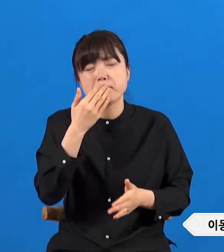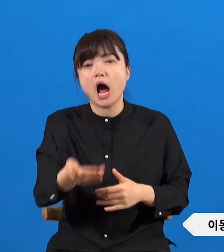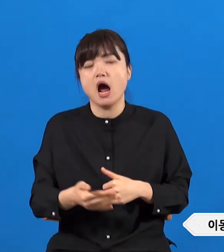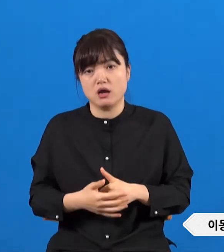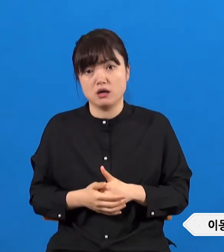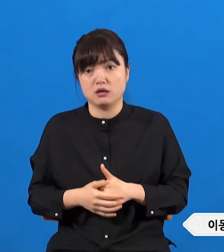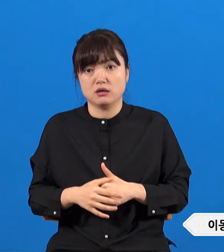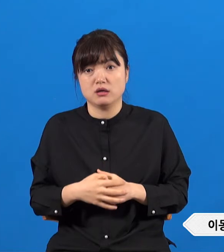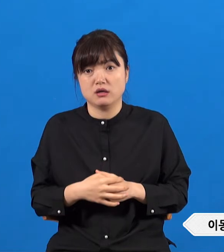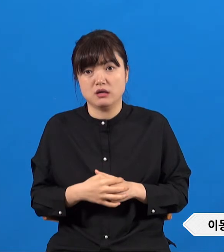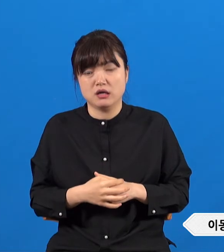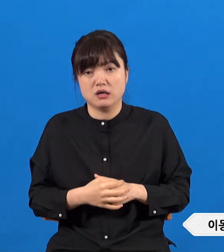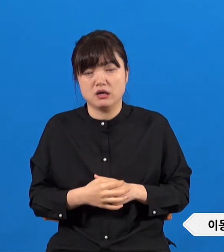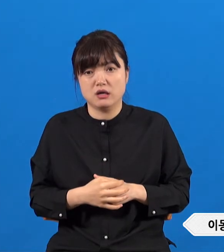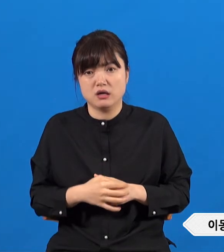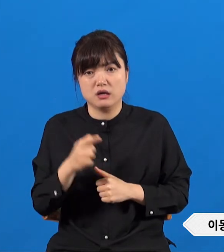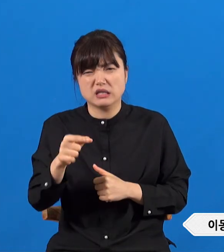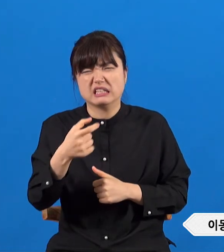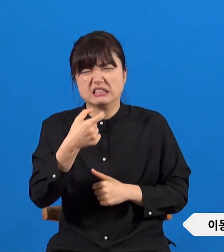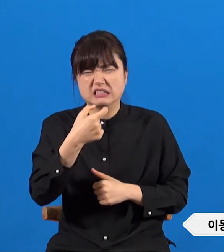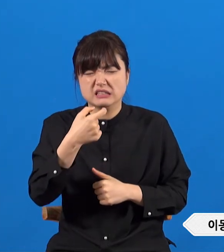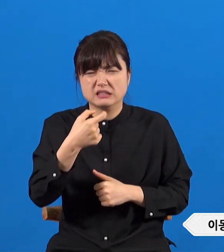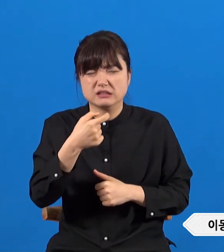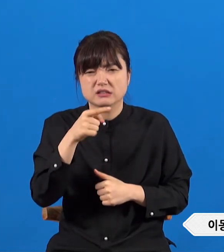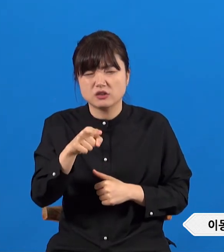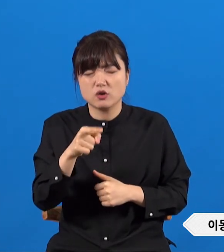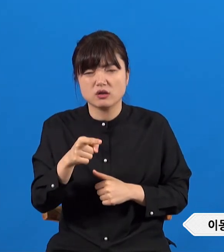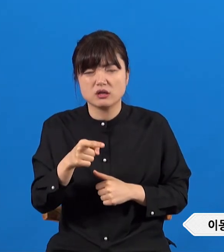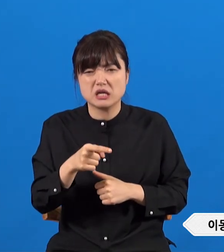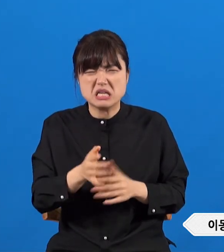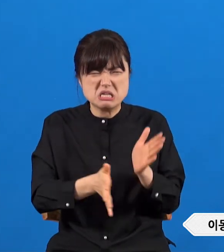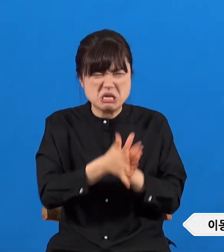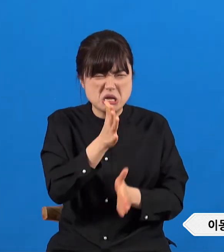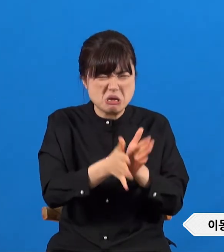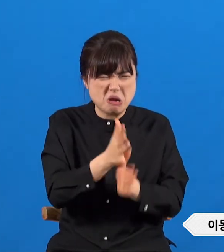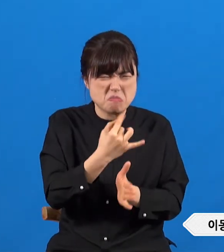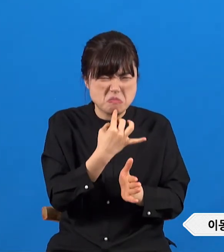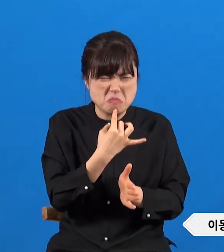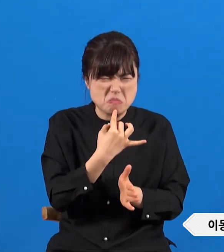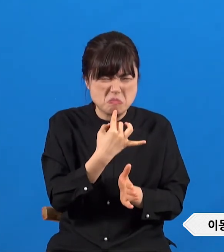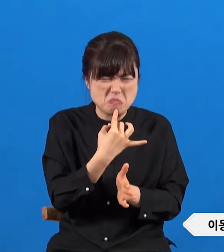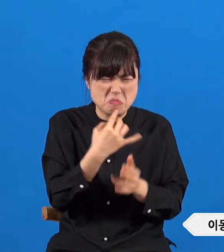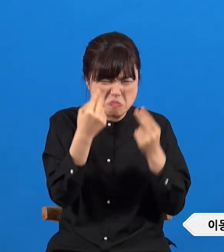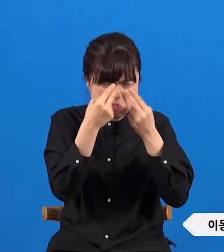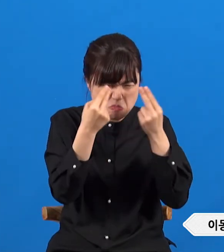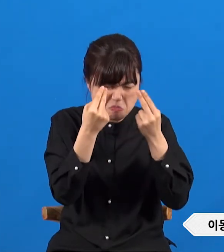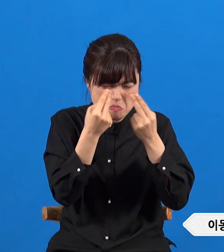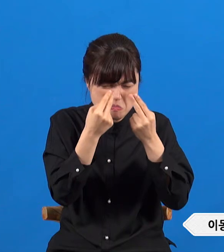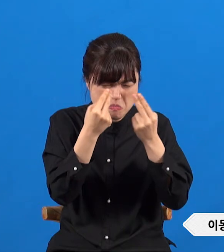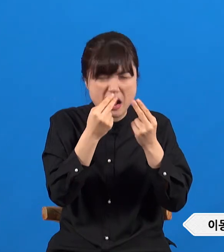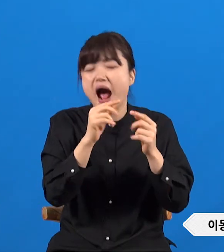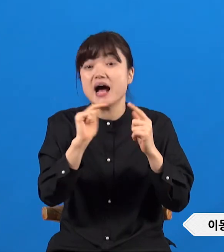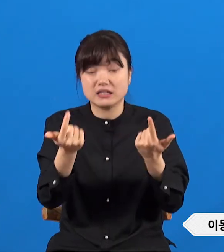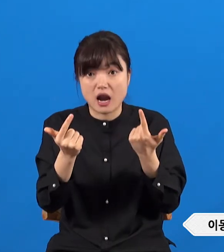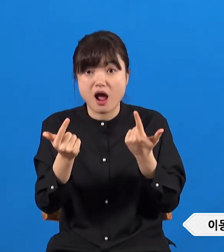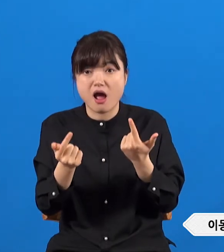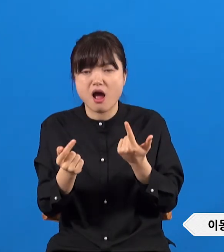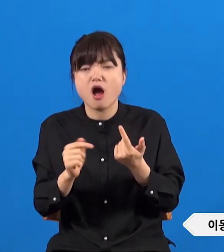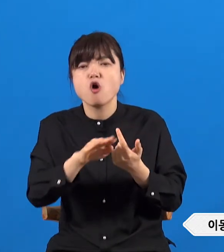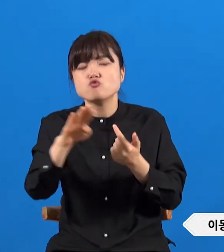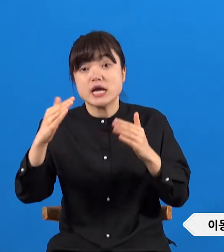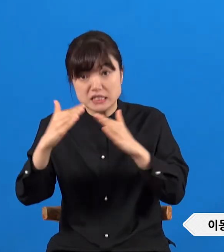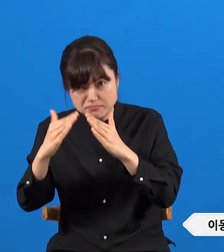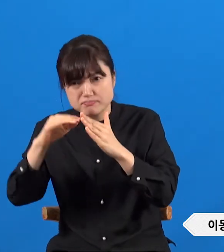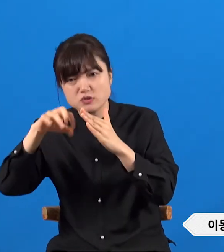것입니다. 우리가 그것을 실험하는 것이 목장교회예요. 우리가 이런 건물, 예배당에서만 예배할 수 있는 것이 아니라